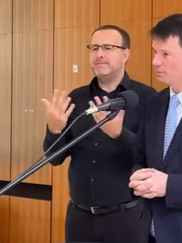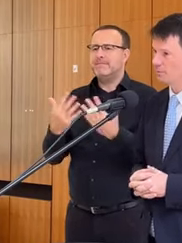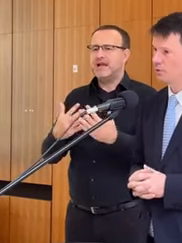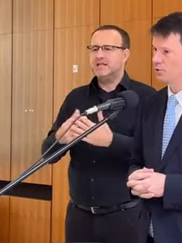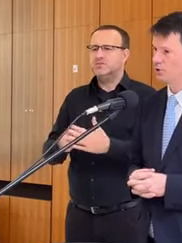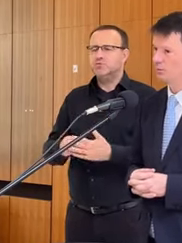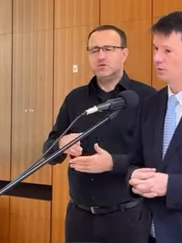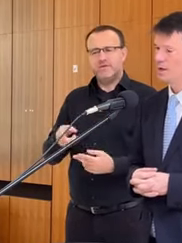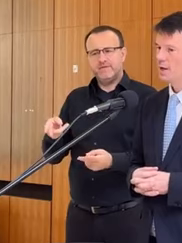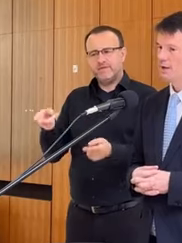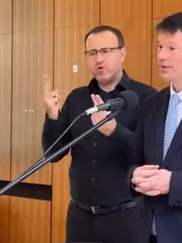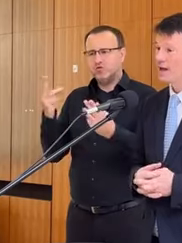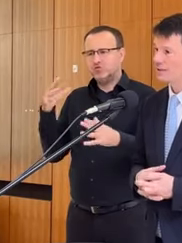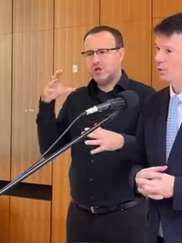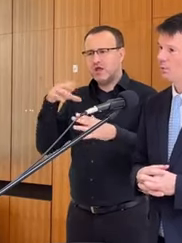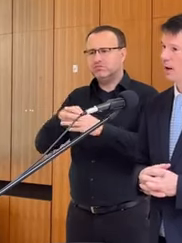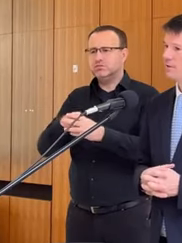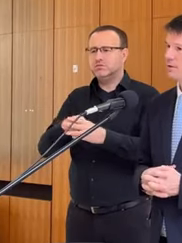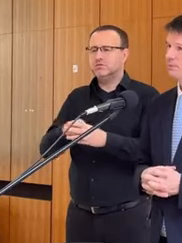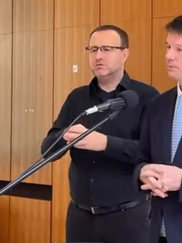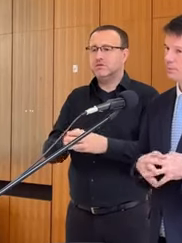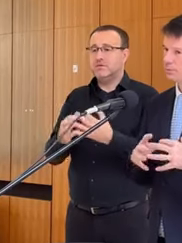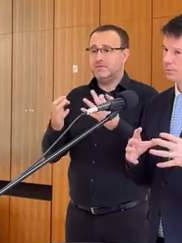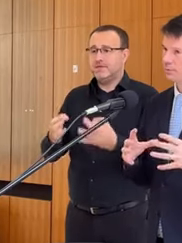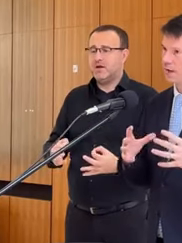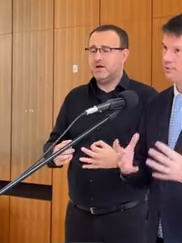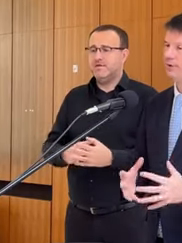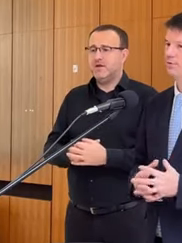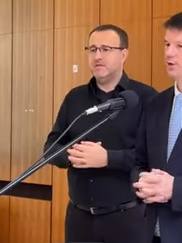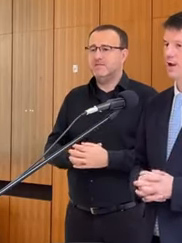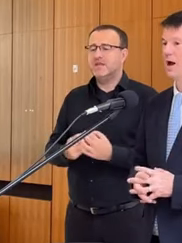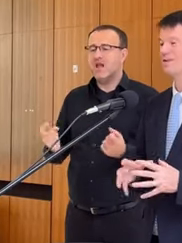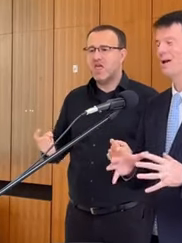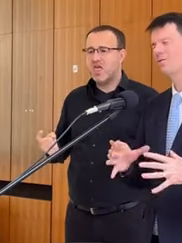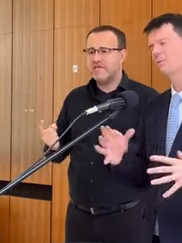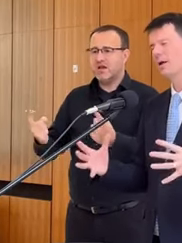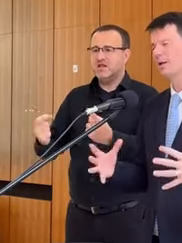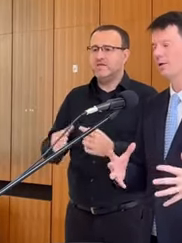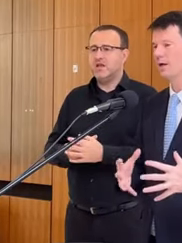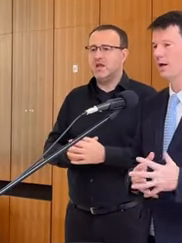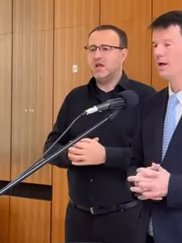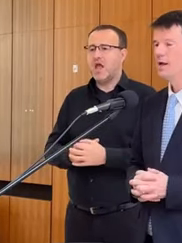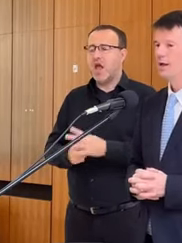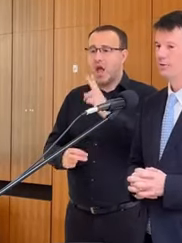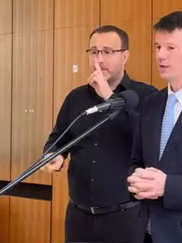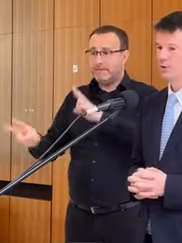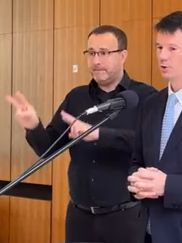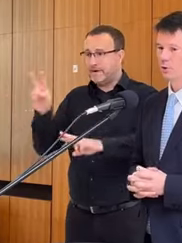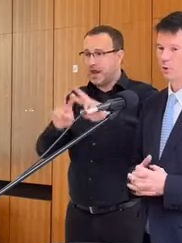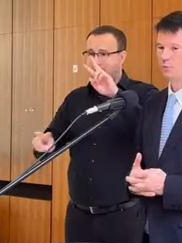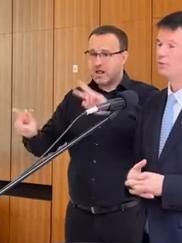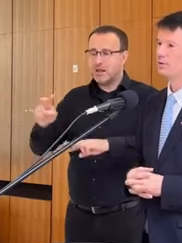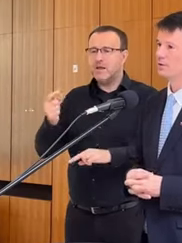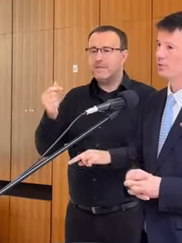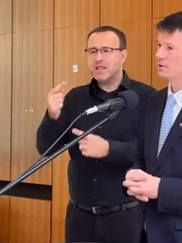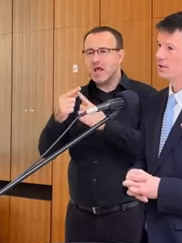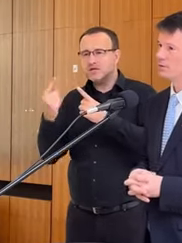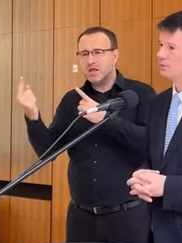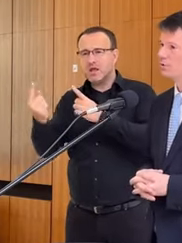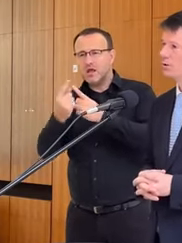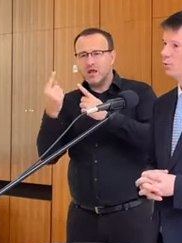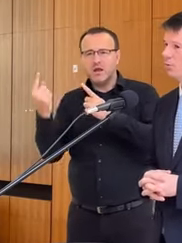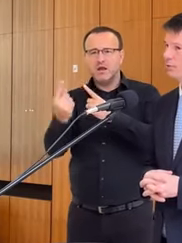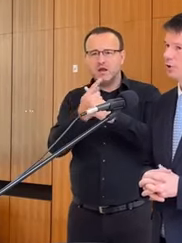súčasťou, veľmi dôležitým nástrojom práve z efektívnenia a hlavne z prehľadnenia finančných tokov v ústavnej